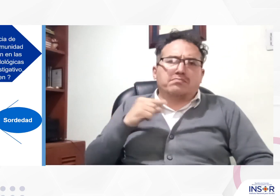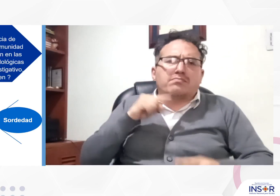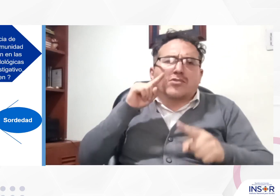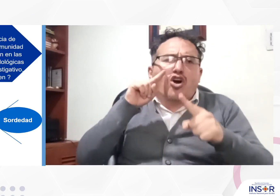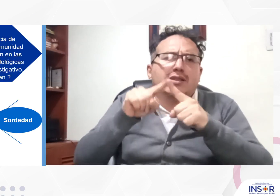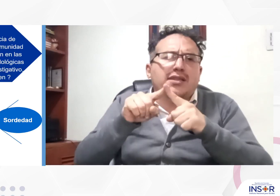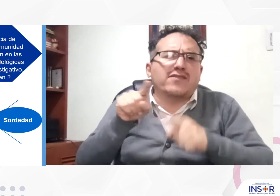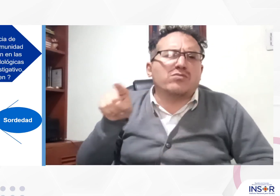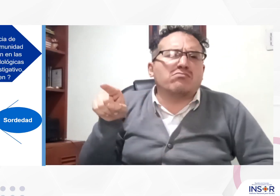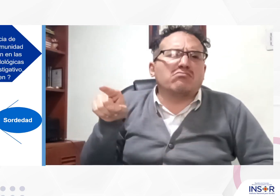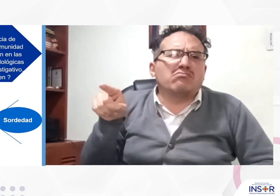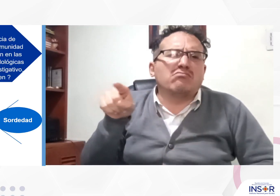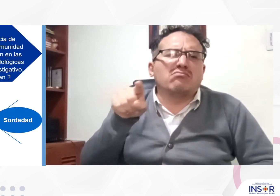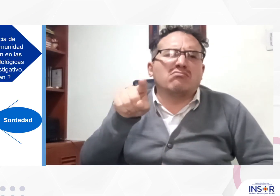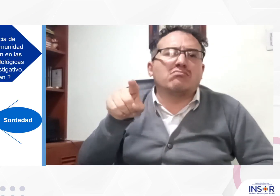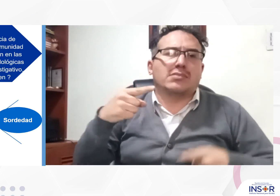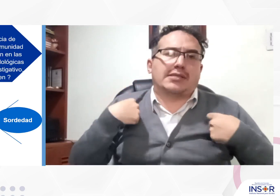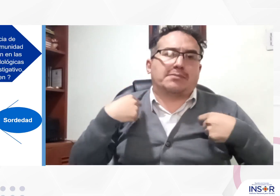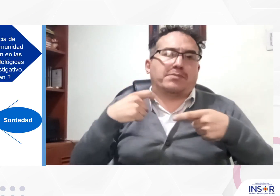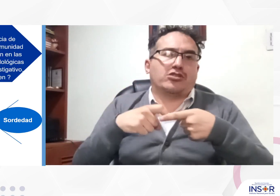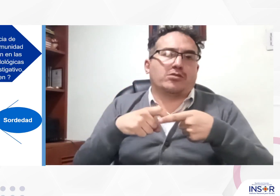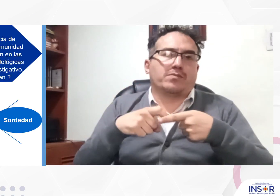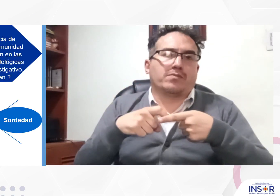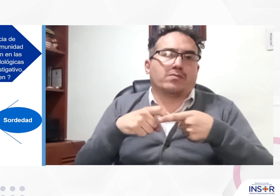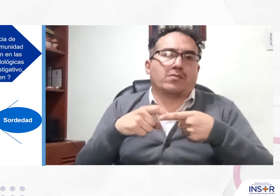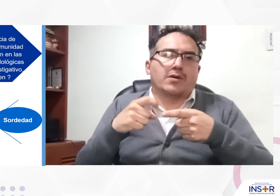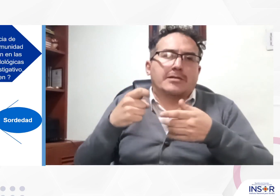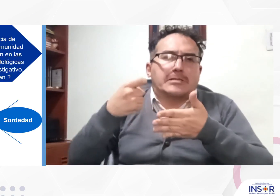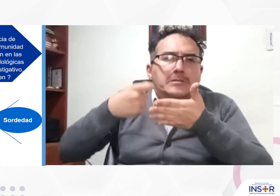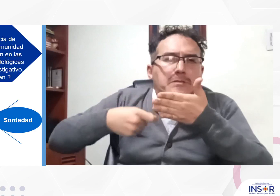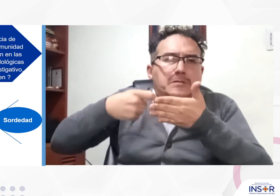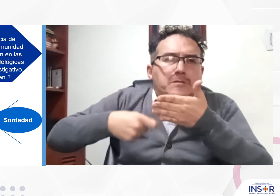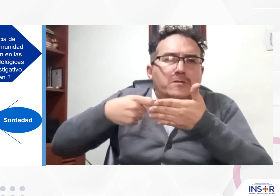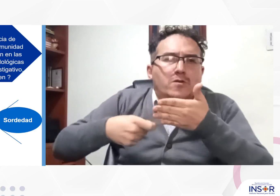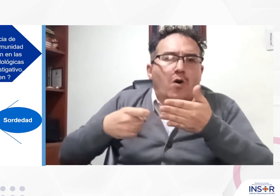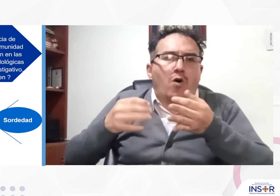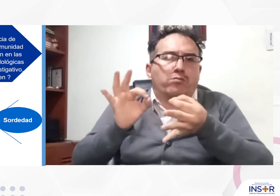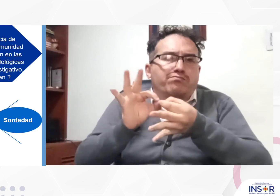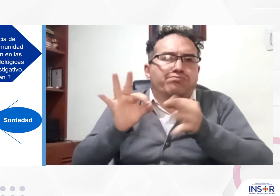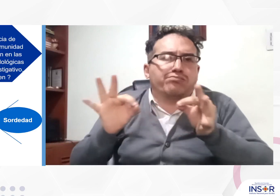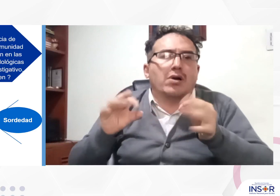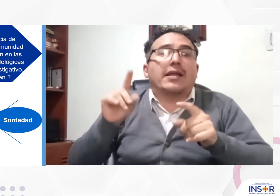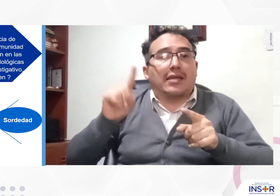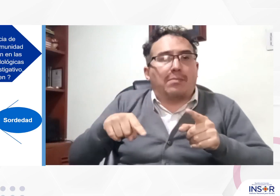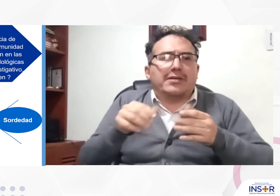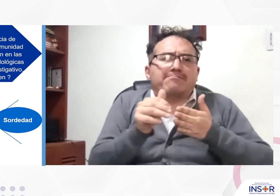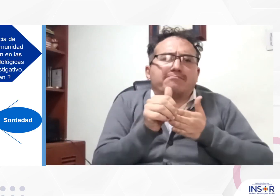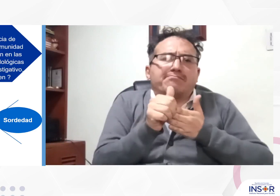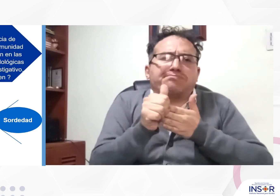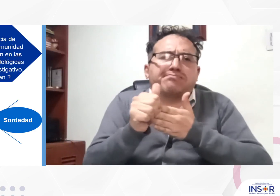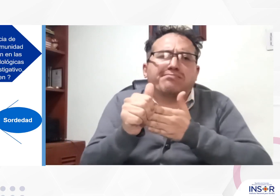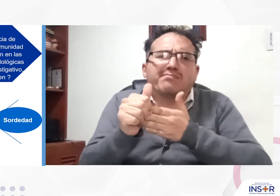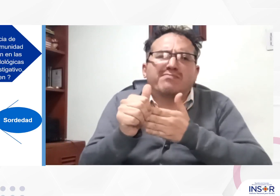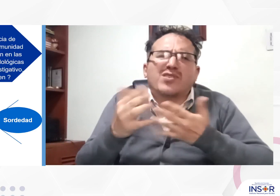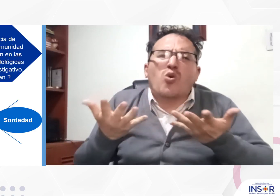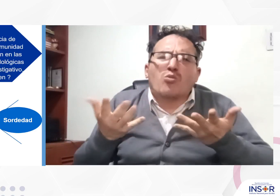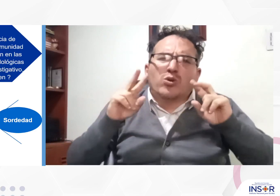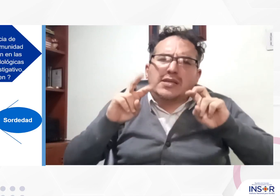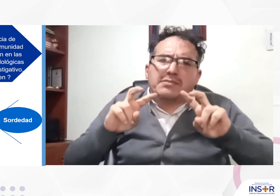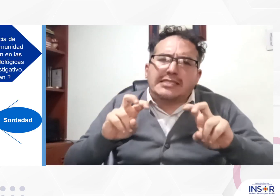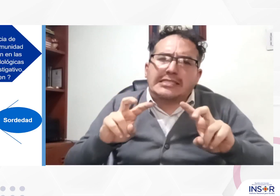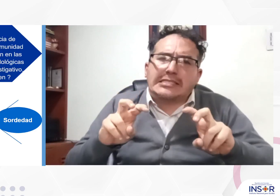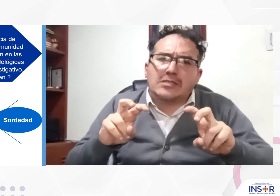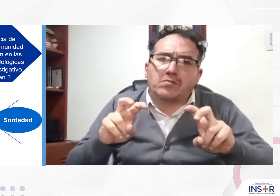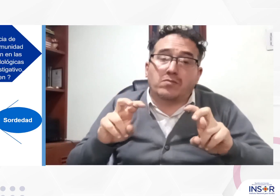proceso y no iba a ser esa otra persona quien lo hiciera por mí. Ella estaba o él o ella estaba en calidad